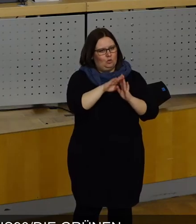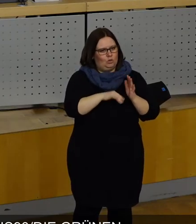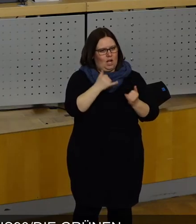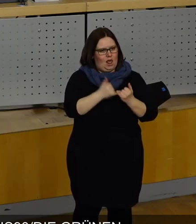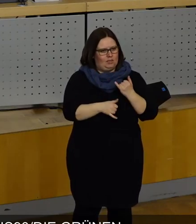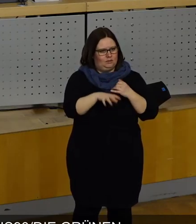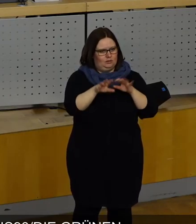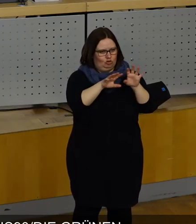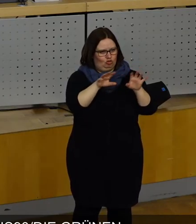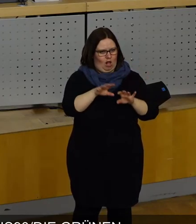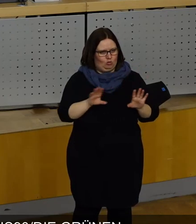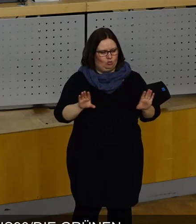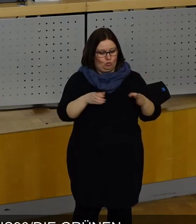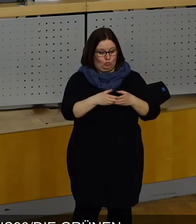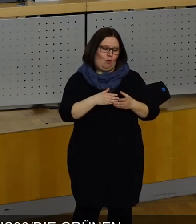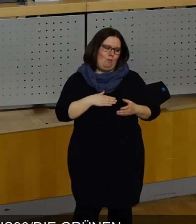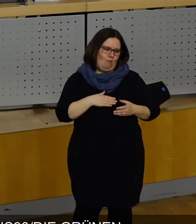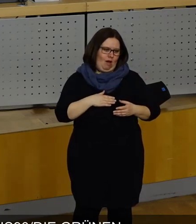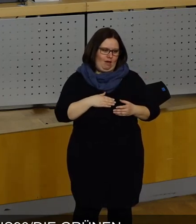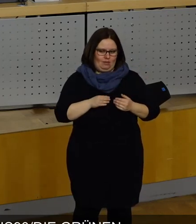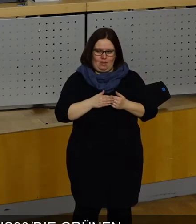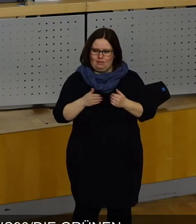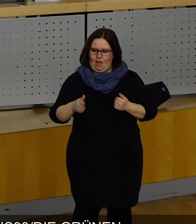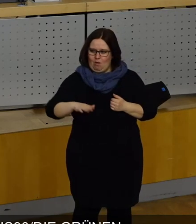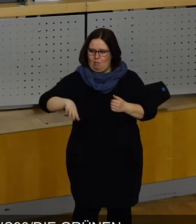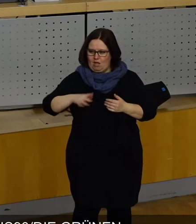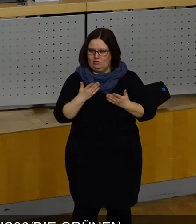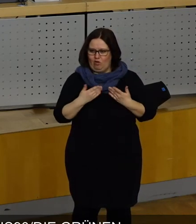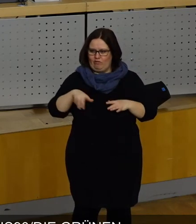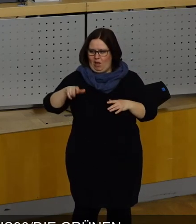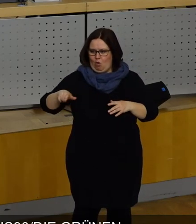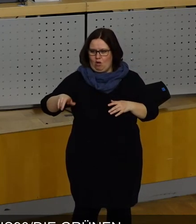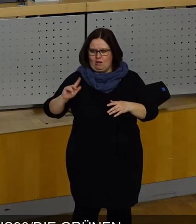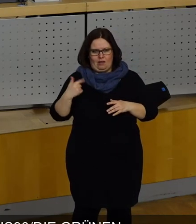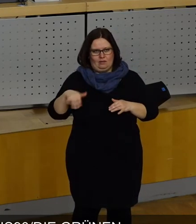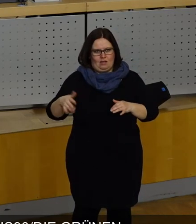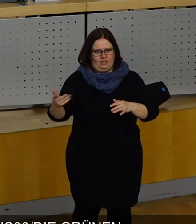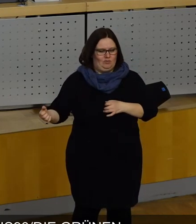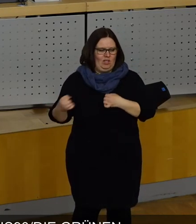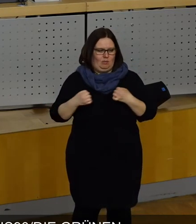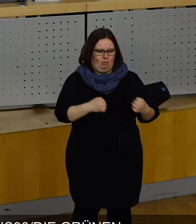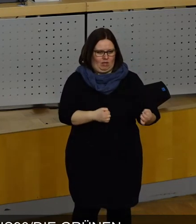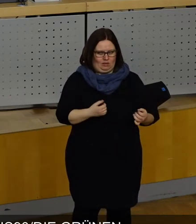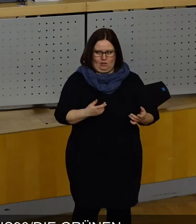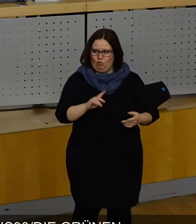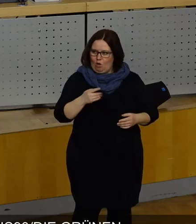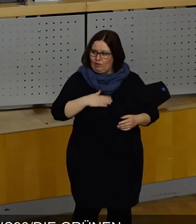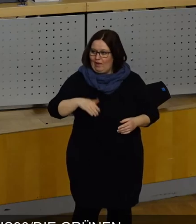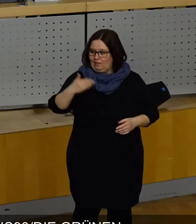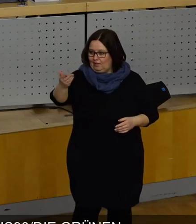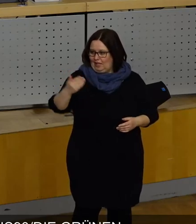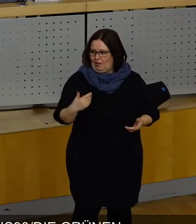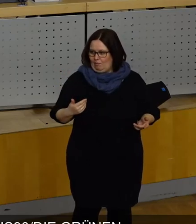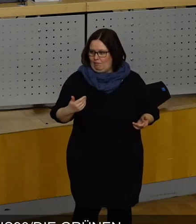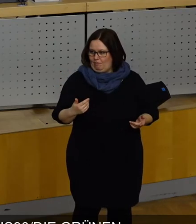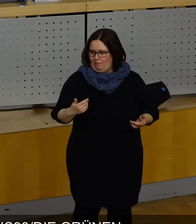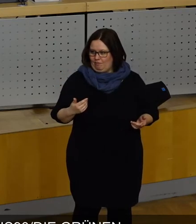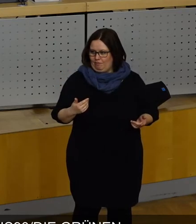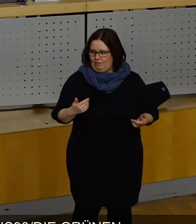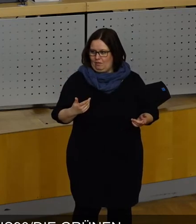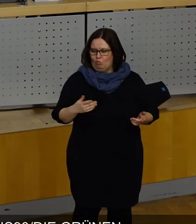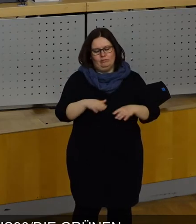letzten Gestaltungskommission, die lag nämlich auf meinem Nachbarplatz von den Freien Bürgern, da war niemand mitgebracht, würde das euch dann auch gern geben. Denn es ist genau